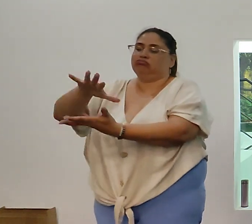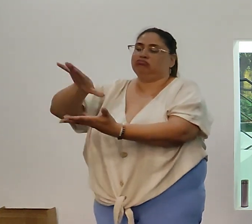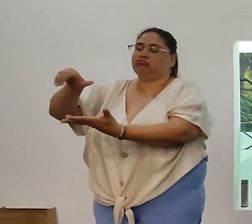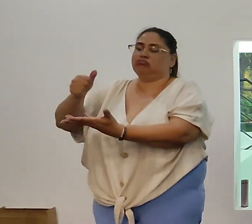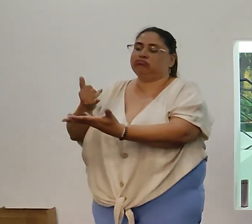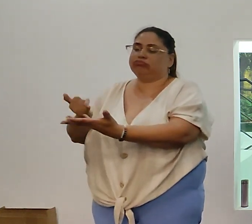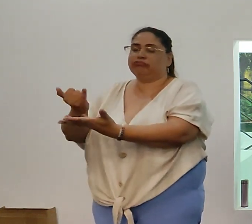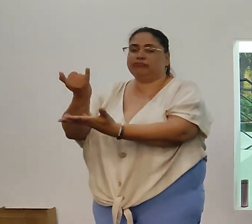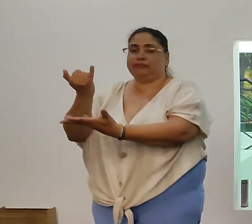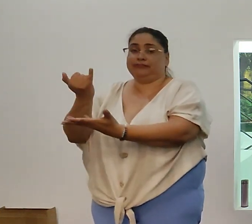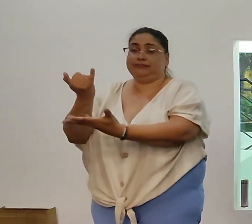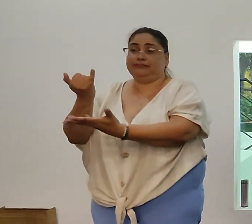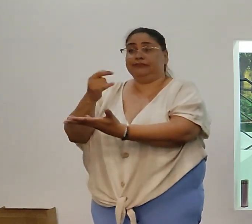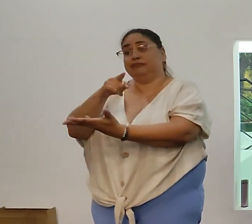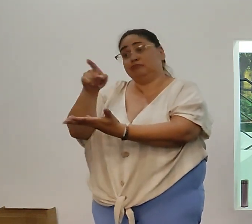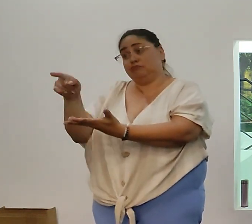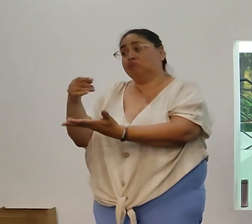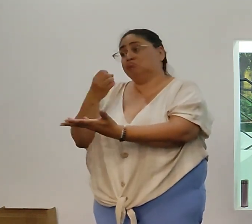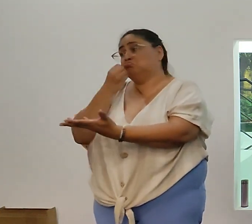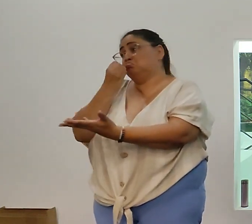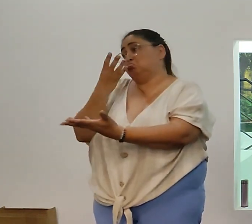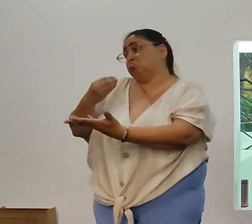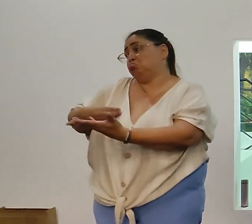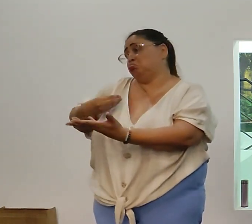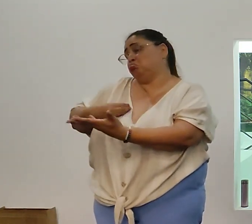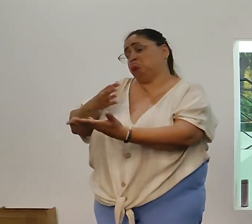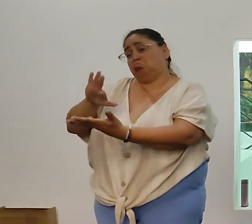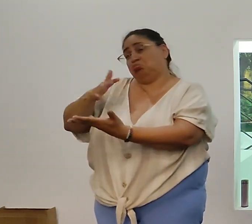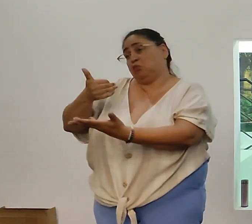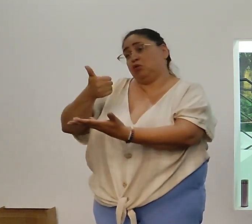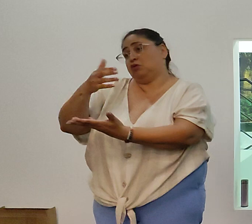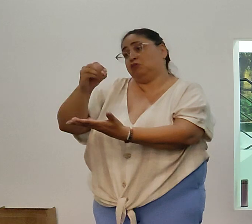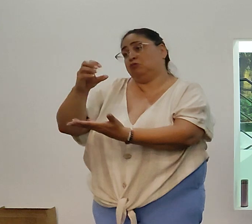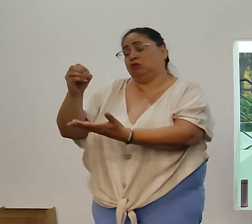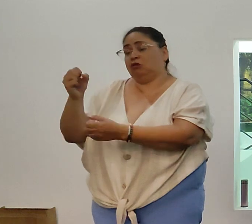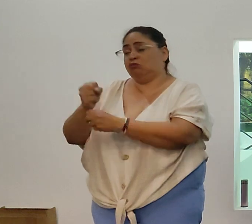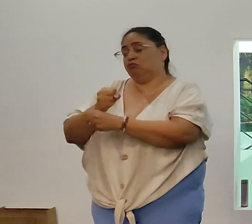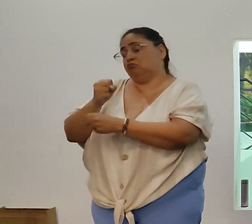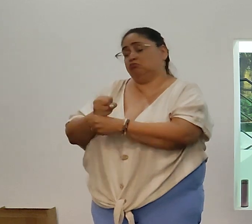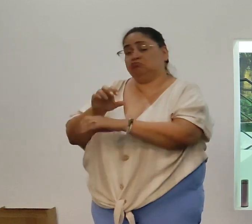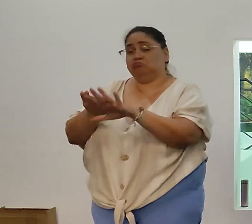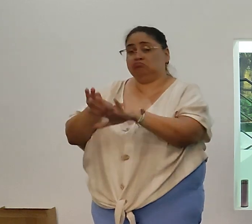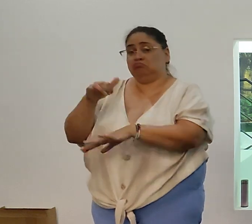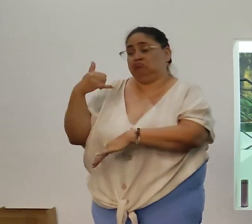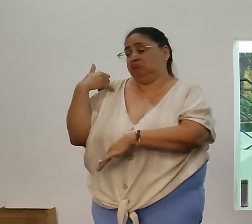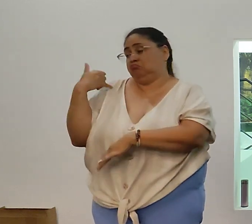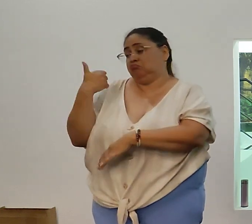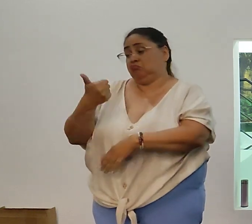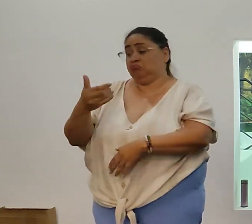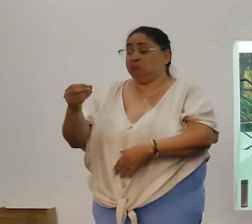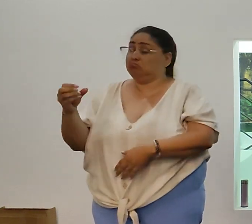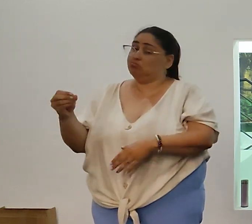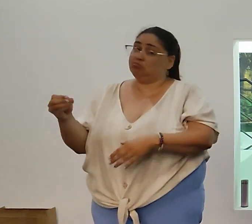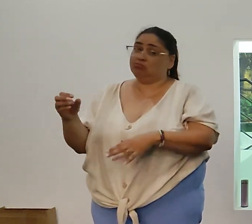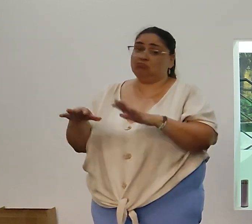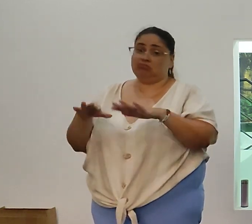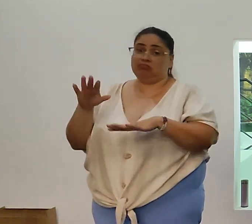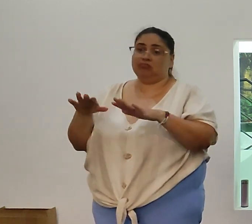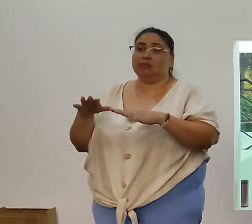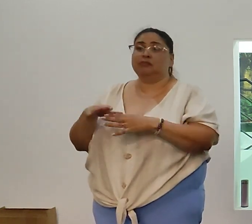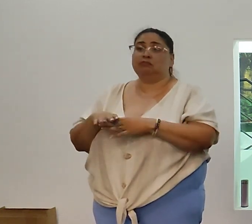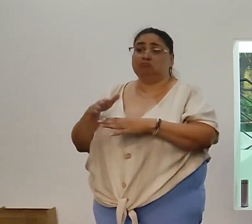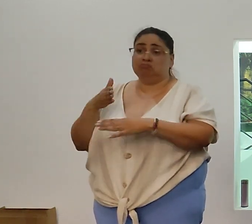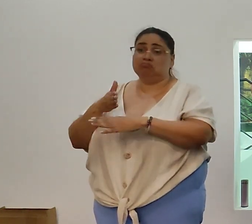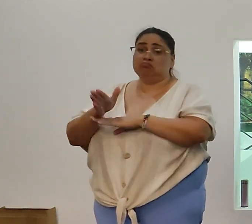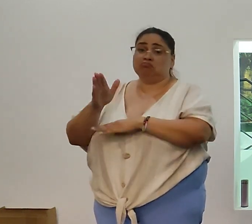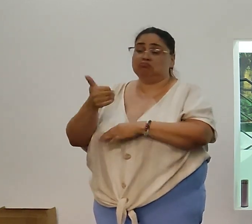Lembre-se que você vai viver muito bem nessa terra até 100 anos para aqueles que chegam. Porque é muito raro hoje alguns passarem, alguns